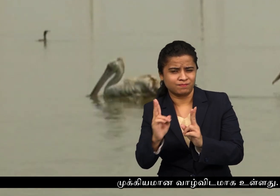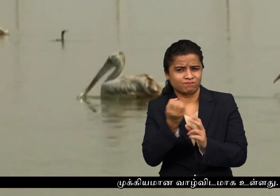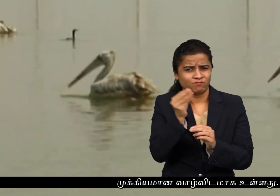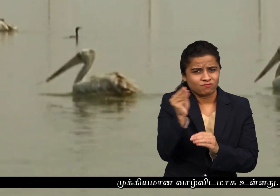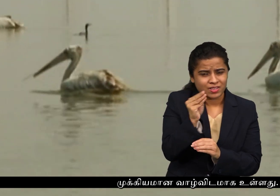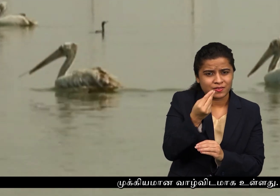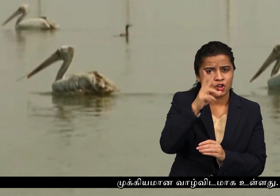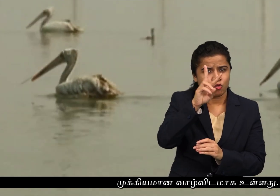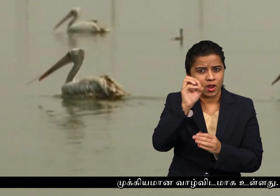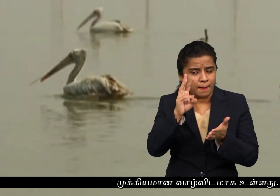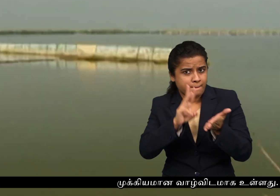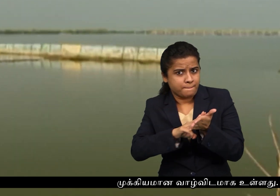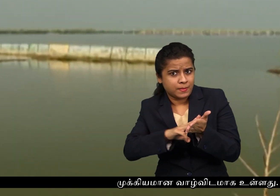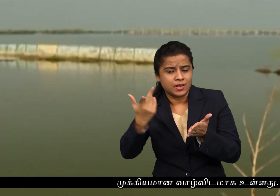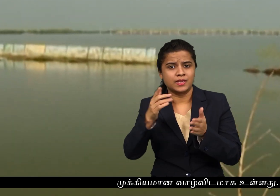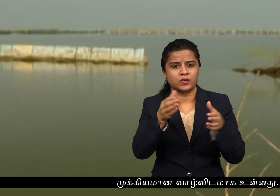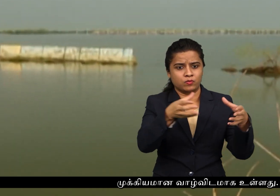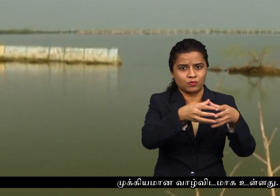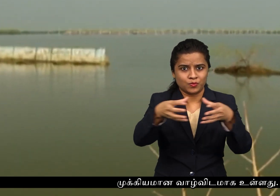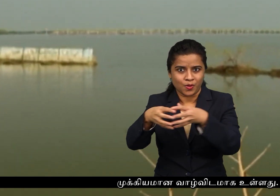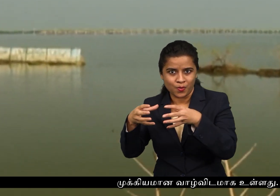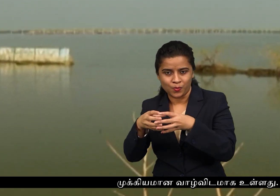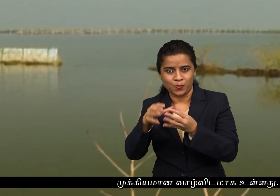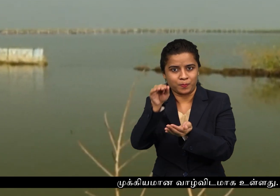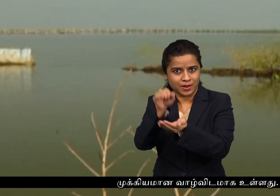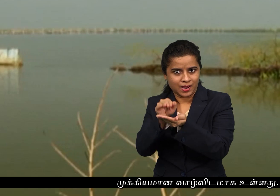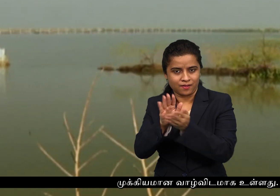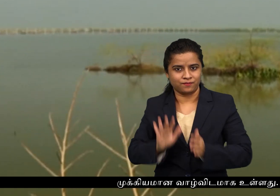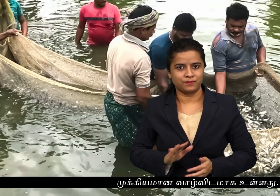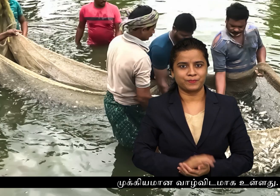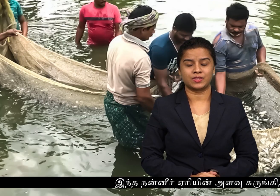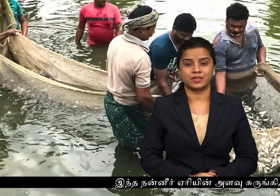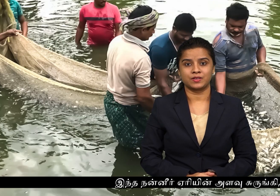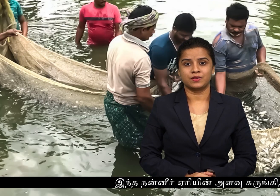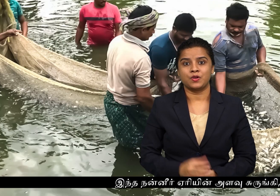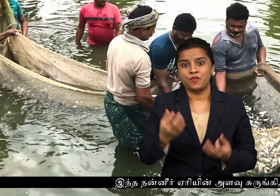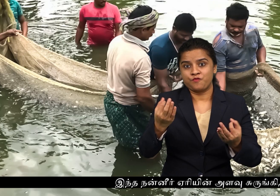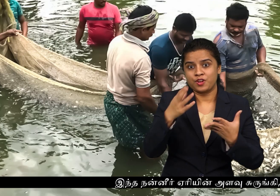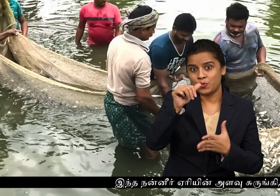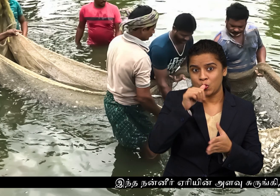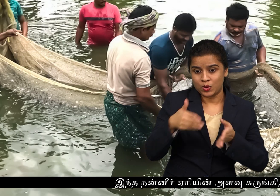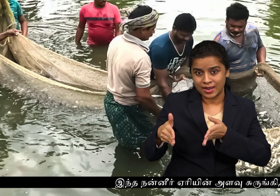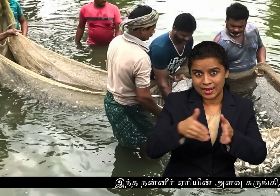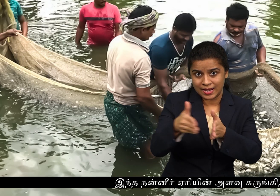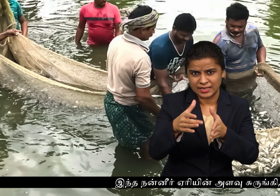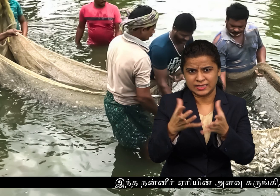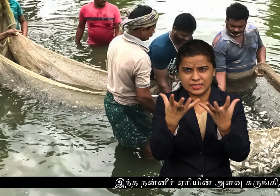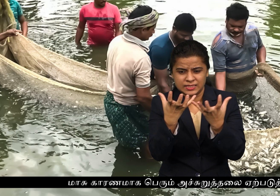முக்கியமான வாழ்விடமாக உள்ளது. இந்த நன்னீர் ஏரியின் அளவு சுருங்கி